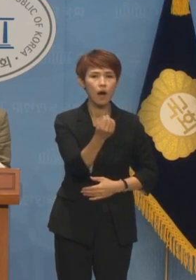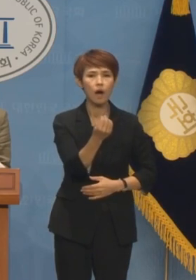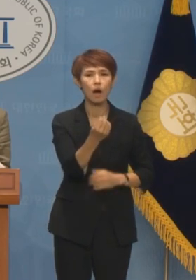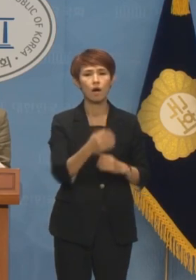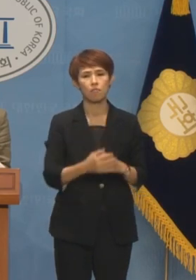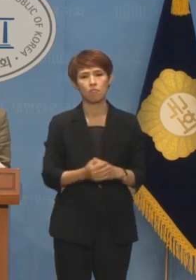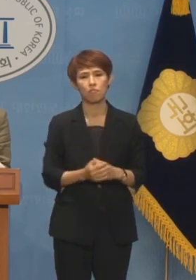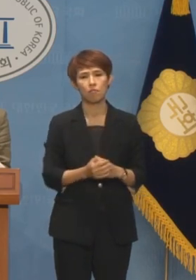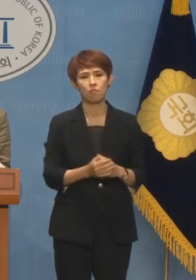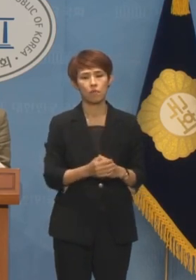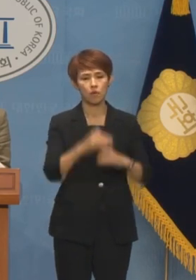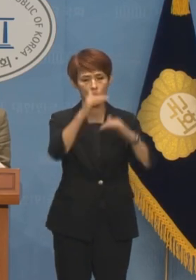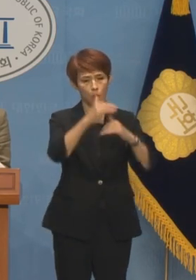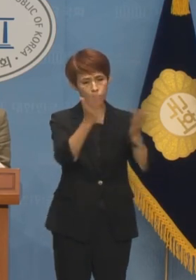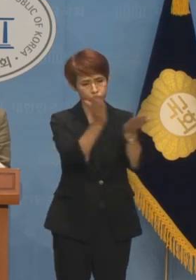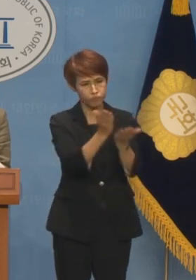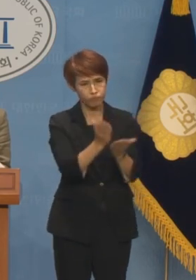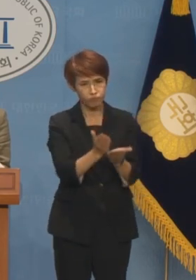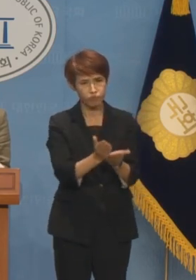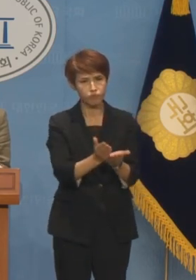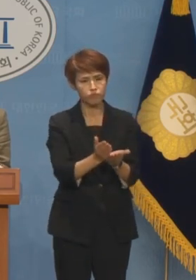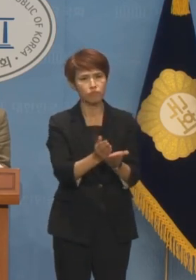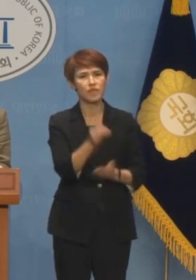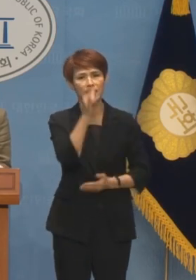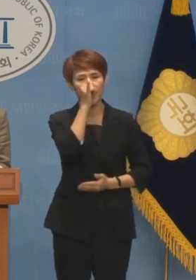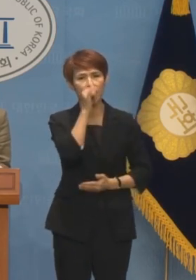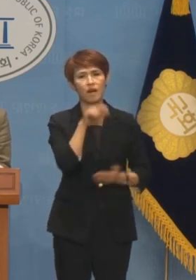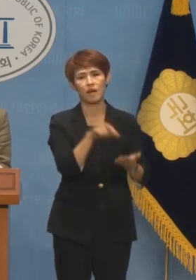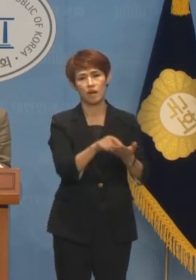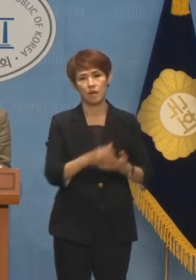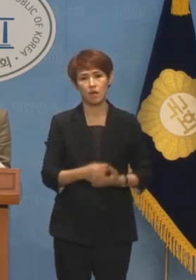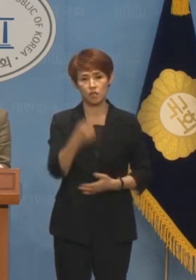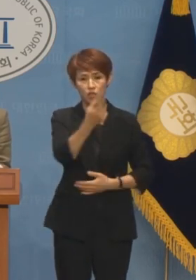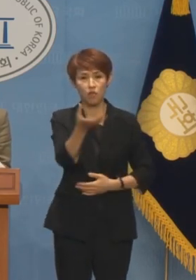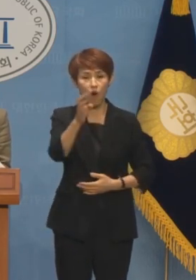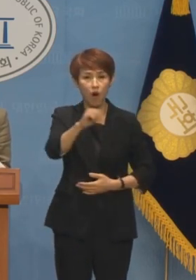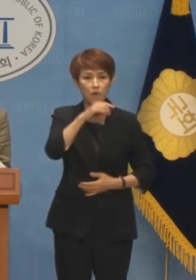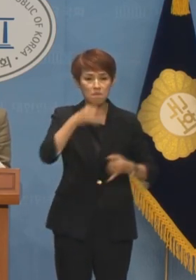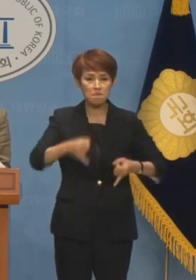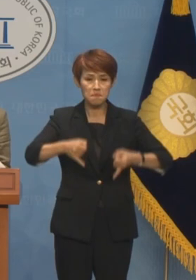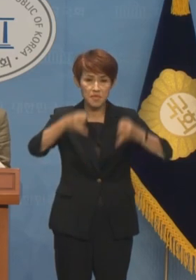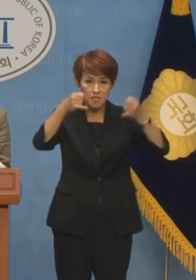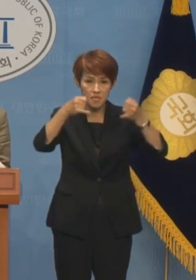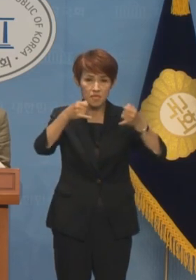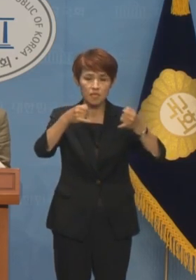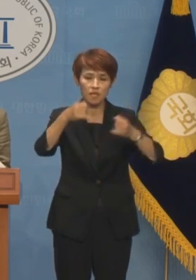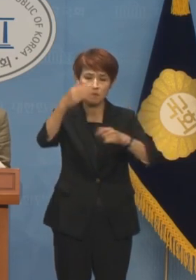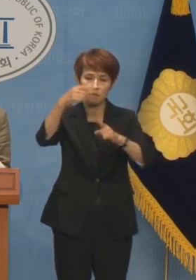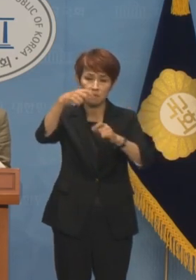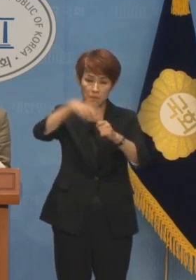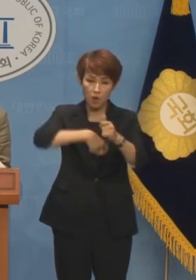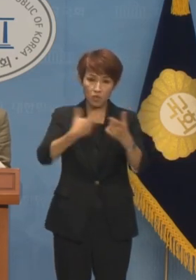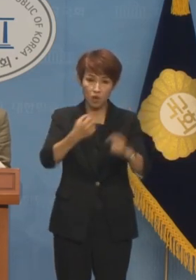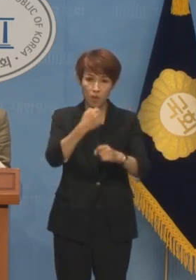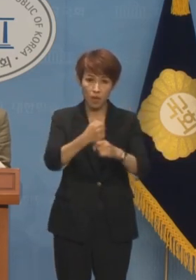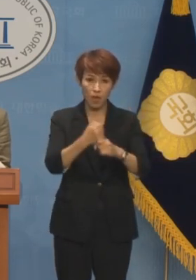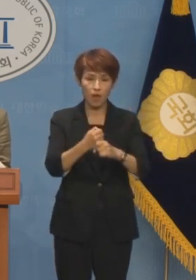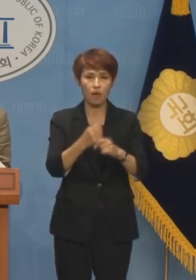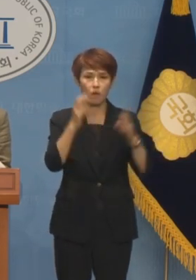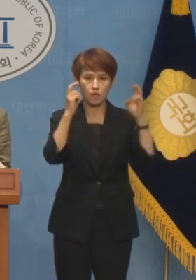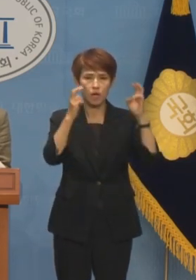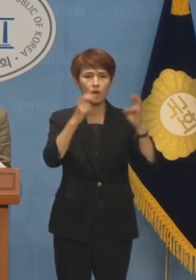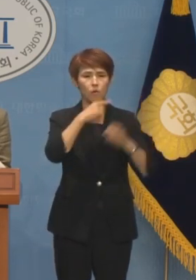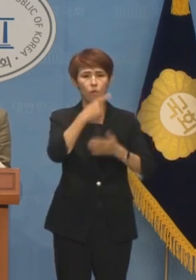요건을 충족한 것으로 판단했기 때문입니다. 1,000억 원을 부채로 반영할 경우 기업의 단기손익 손실이 날 수